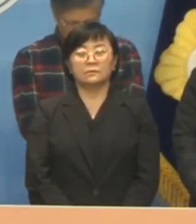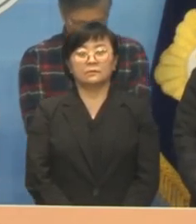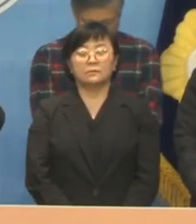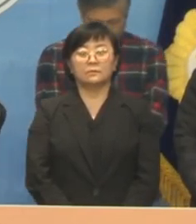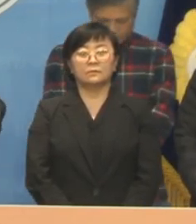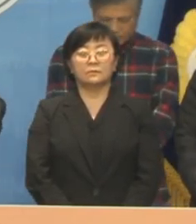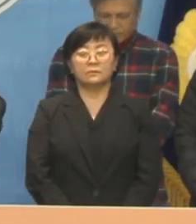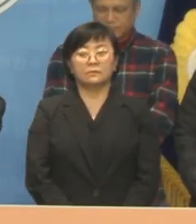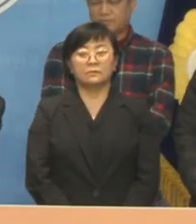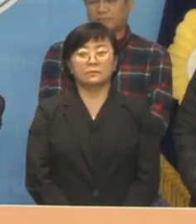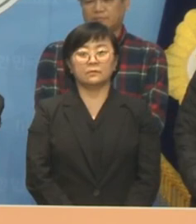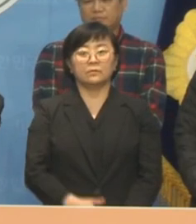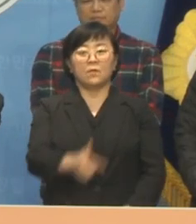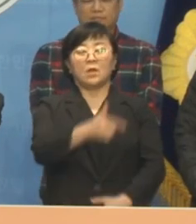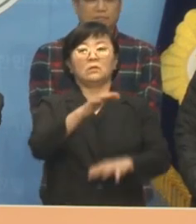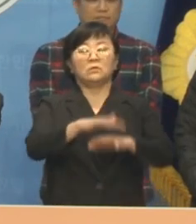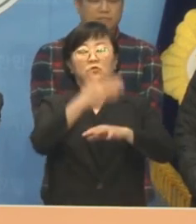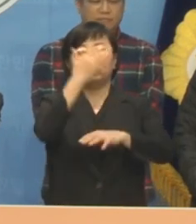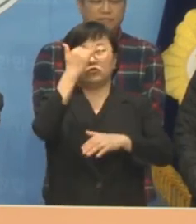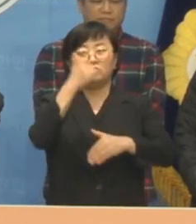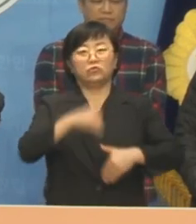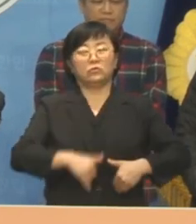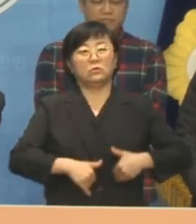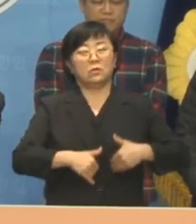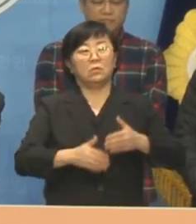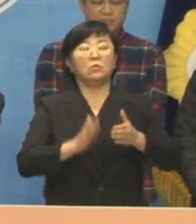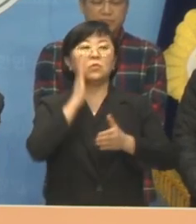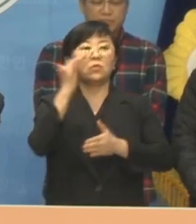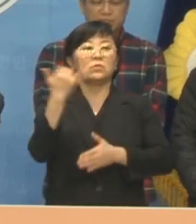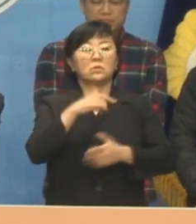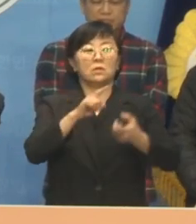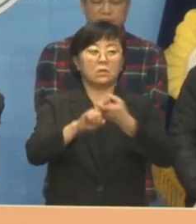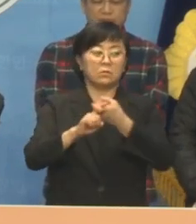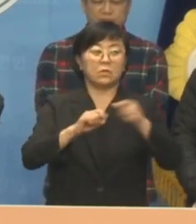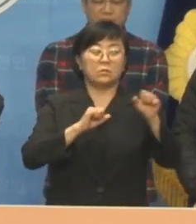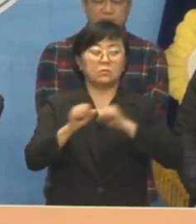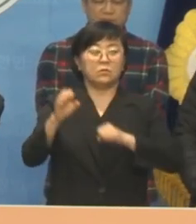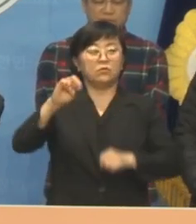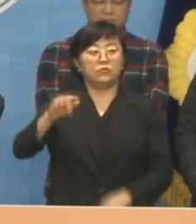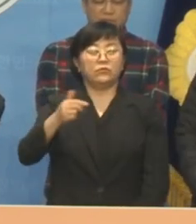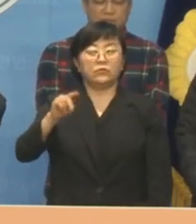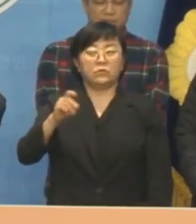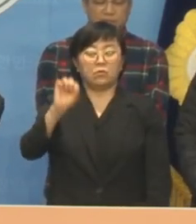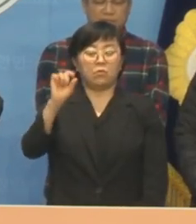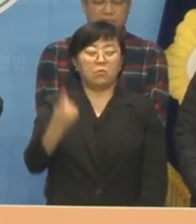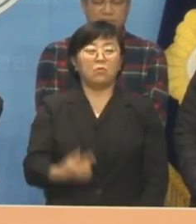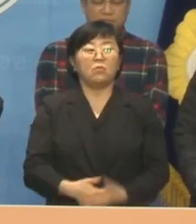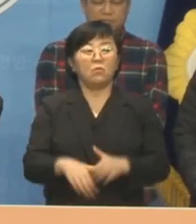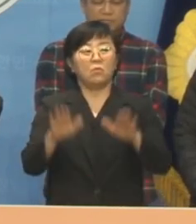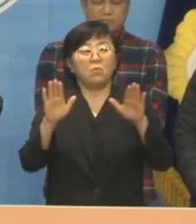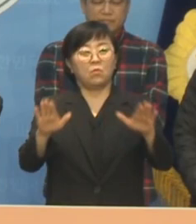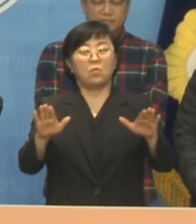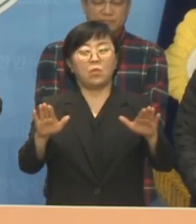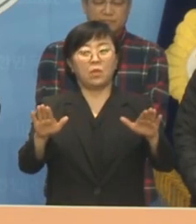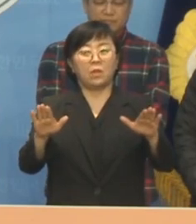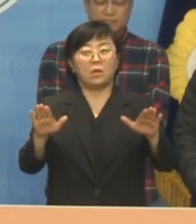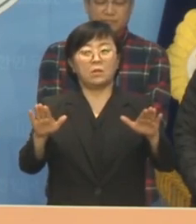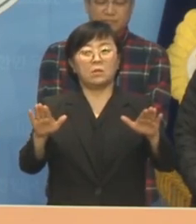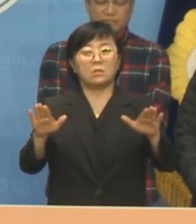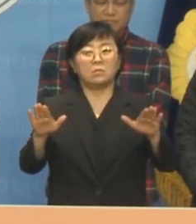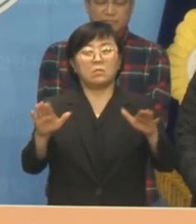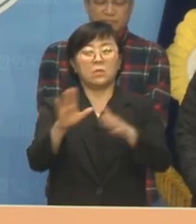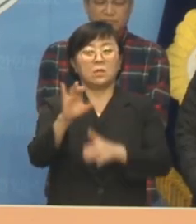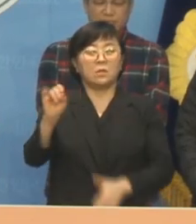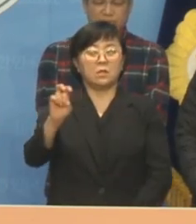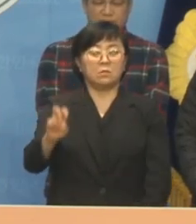네, 그 대전 충남 녹색연합에서 활동하고 있는 문성호라고 합니다. 오늘 대전 충남 녹색연합 우리